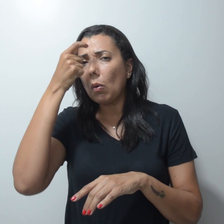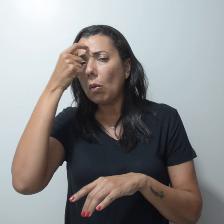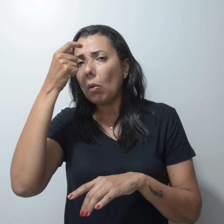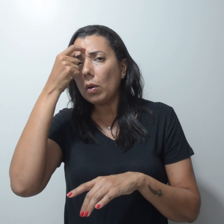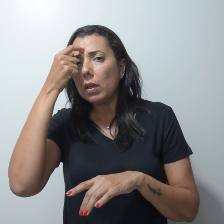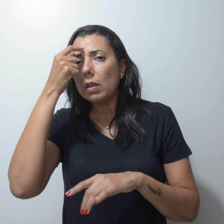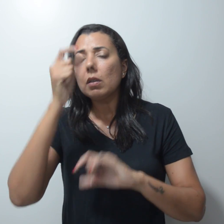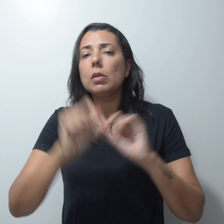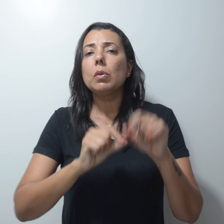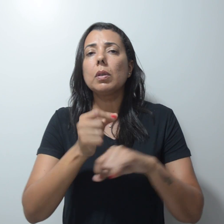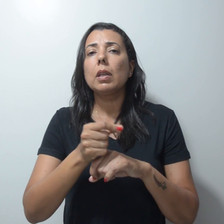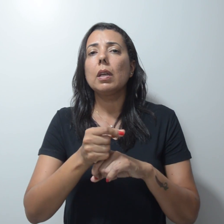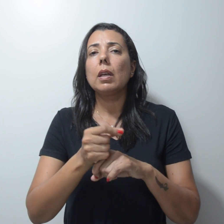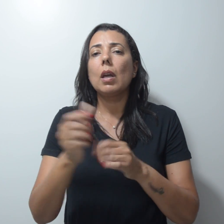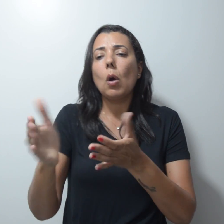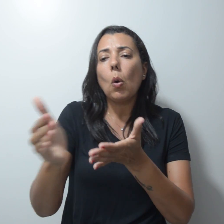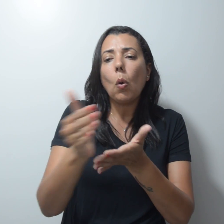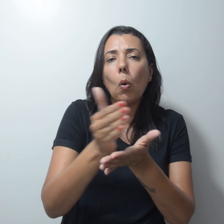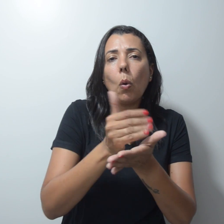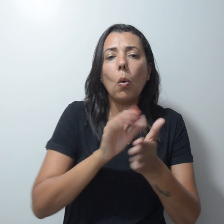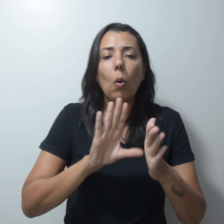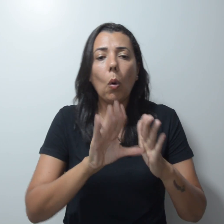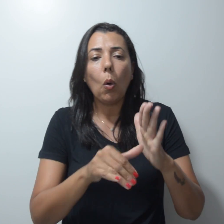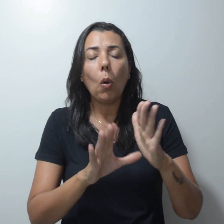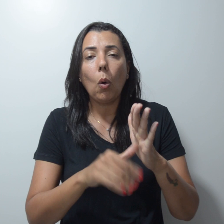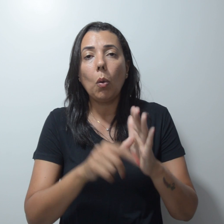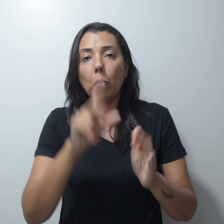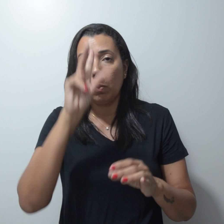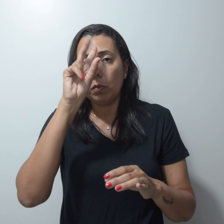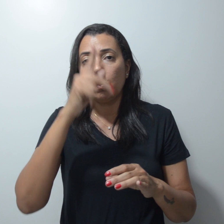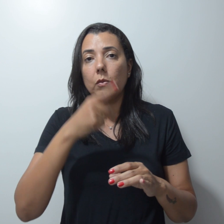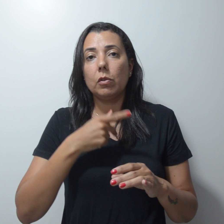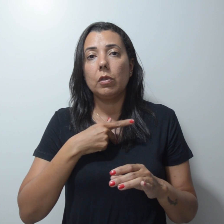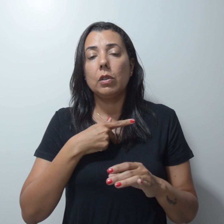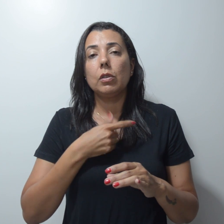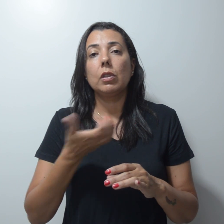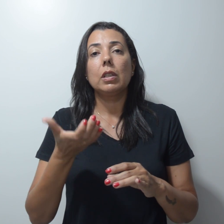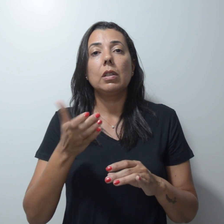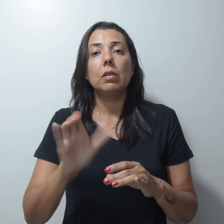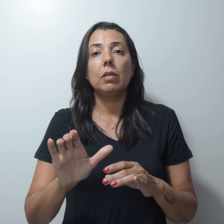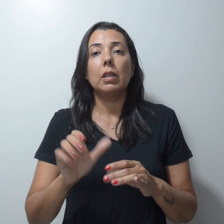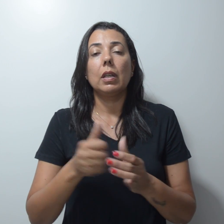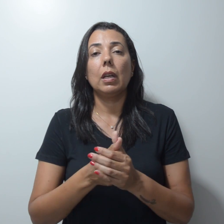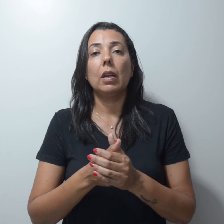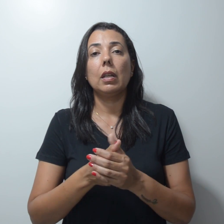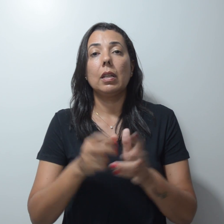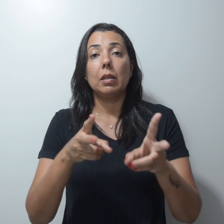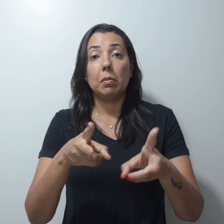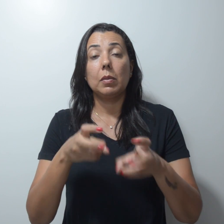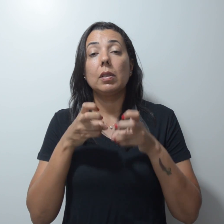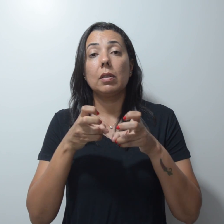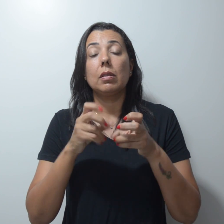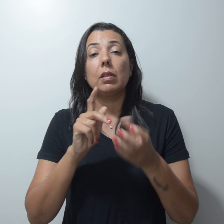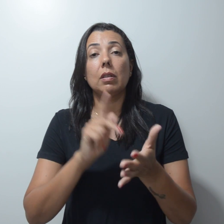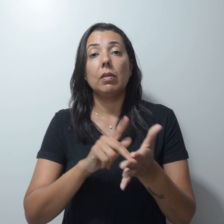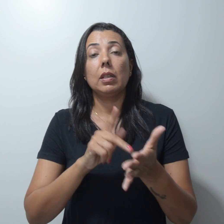são sequestradas e os indivíduos, desprovidos da percepção da realidade concreta